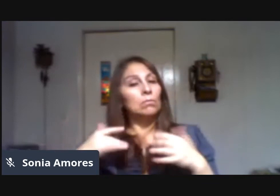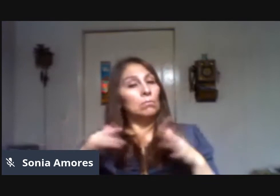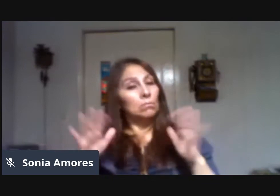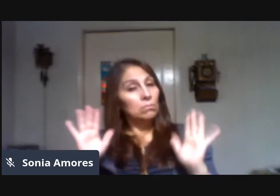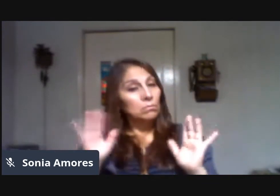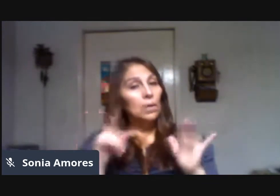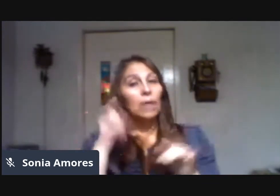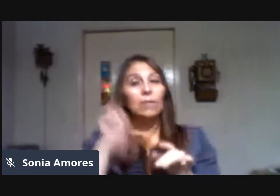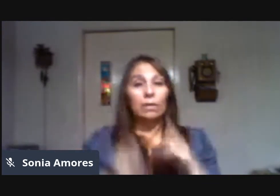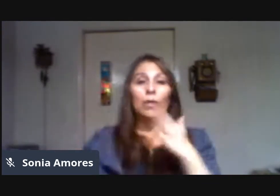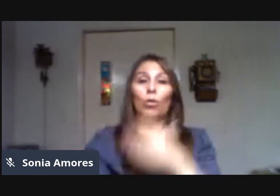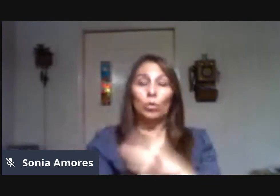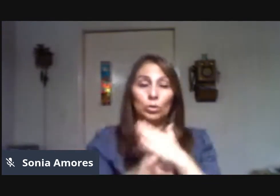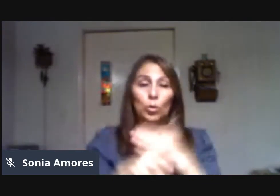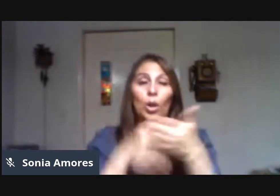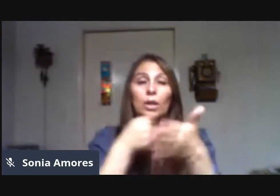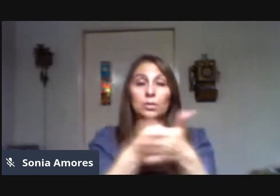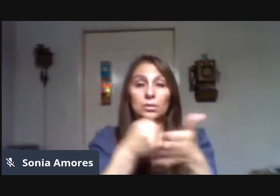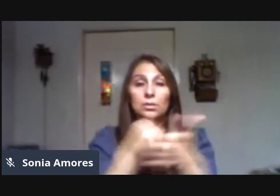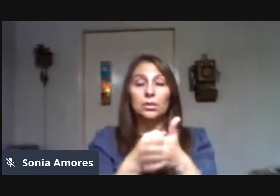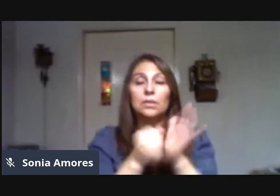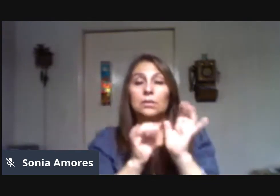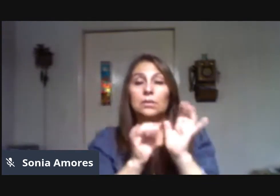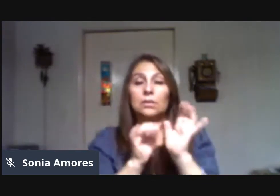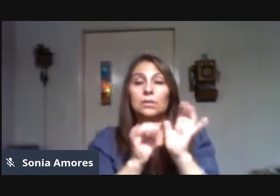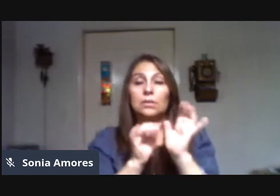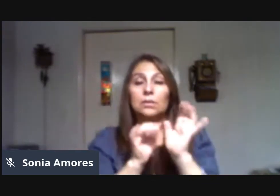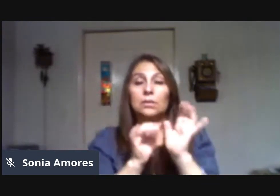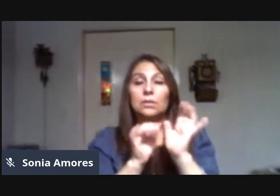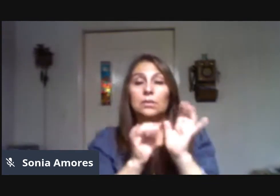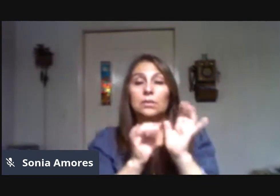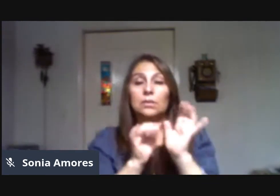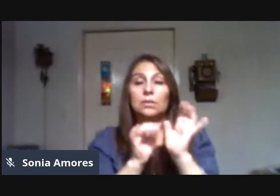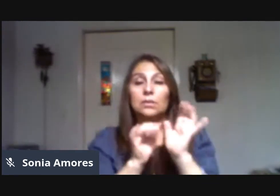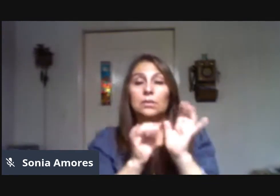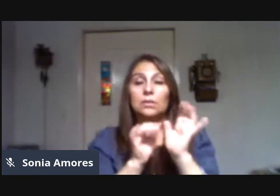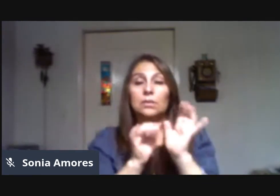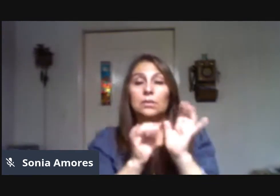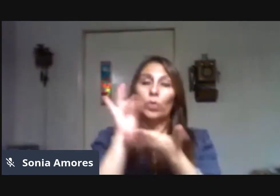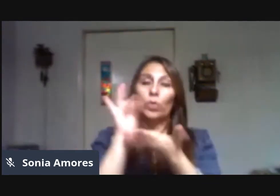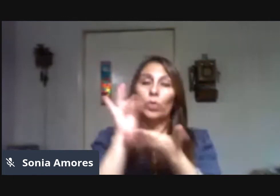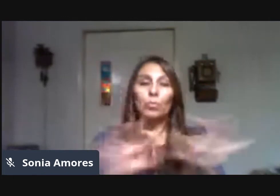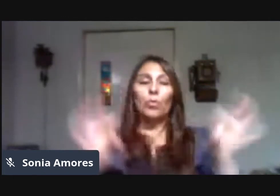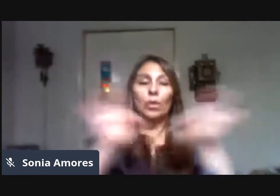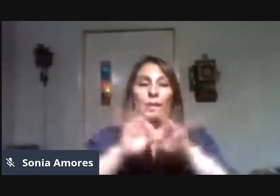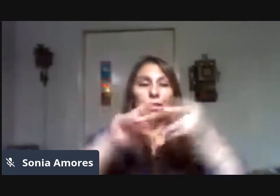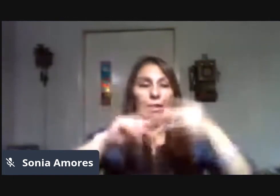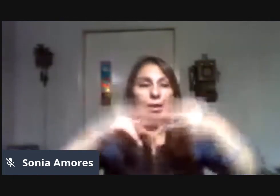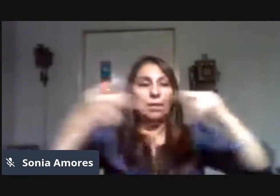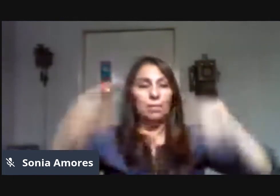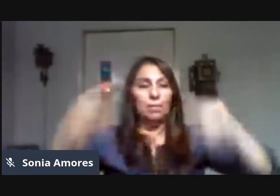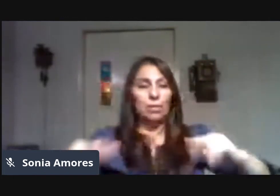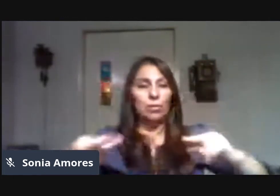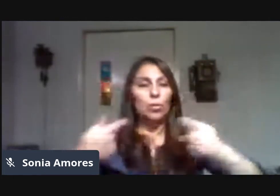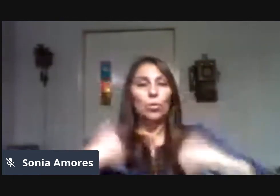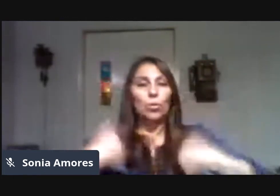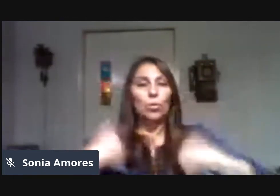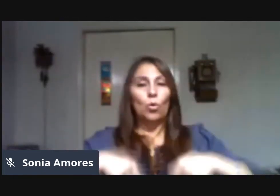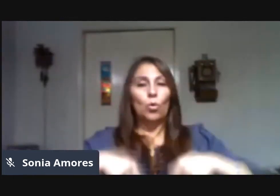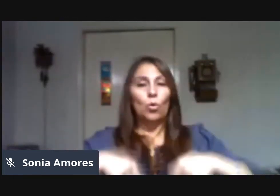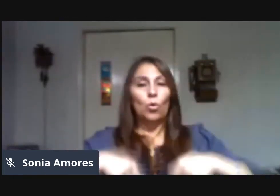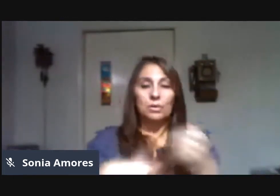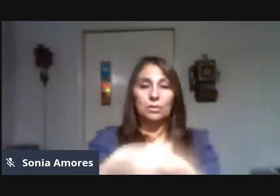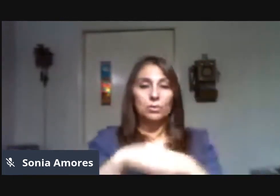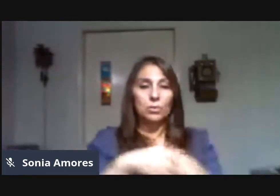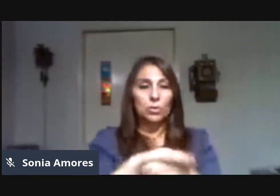insistiendo en clave de trascender el modelo, en clave de trascender la situación más allá de la coyuntura y volverlo una